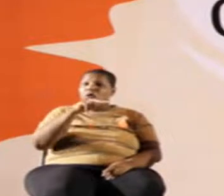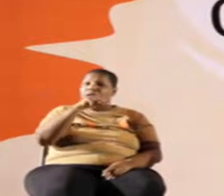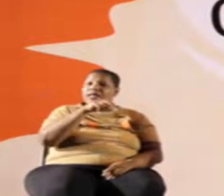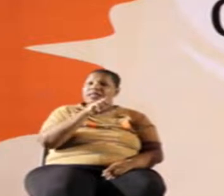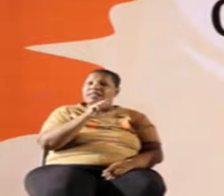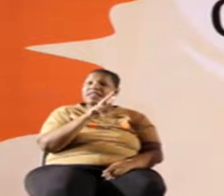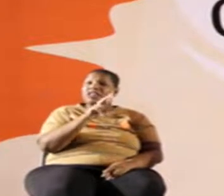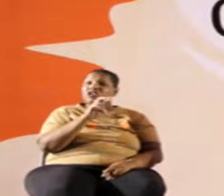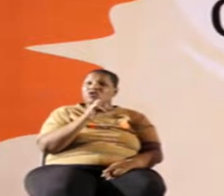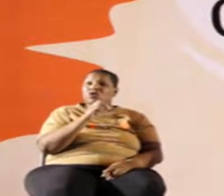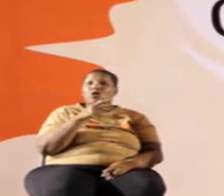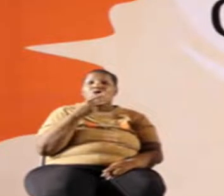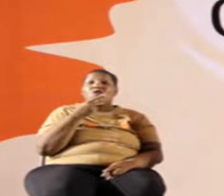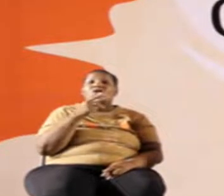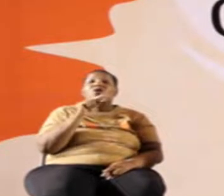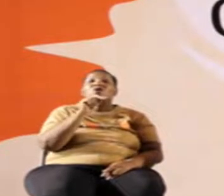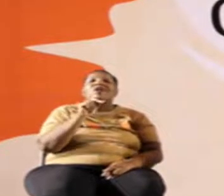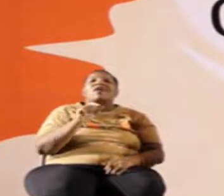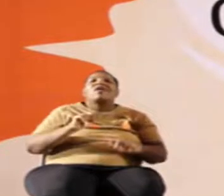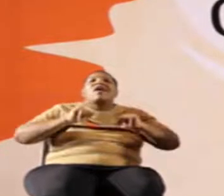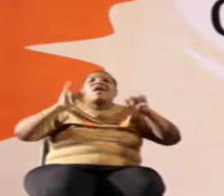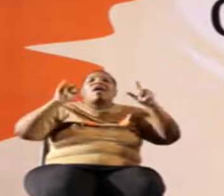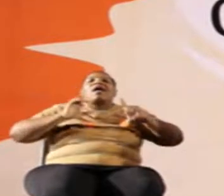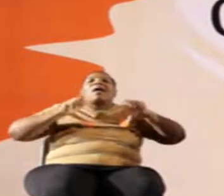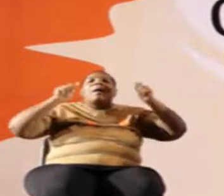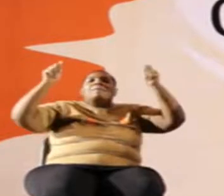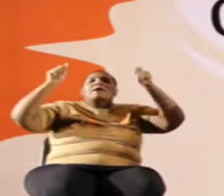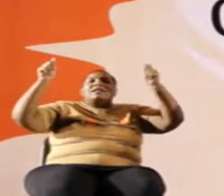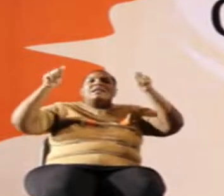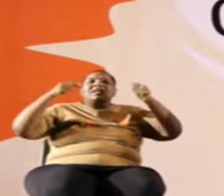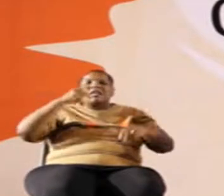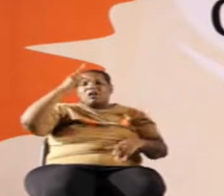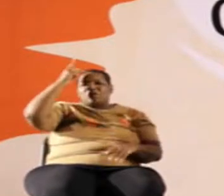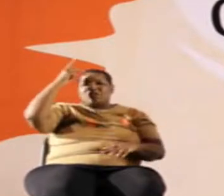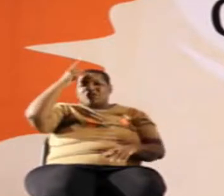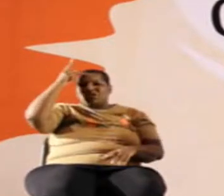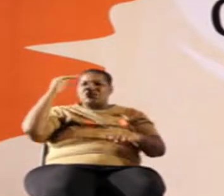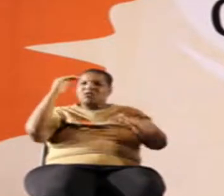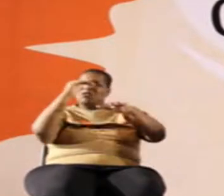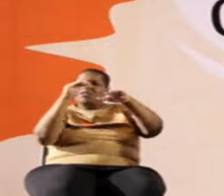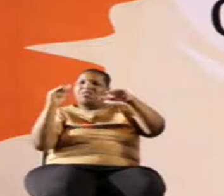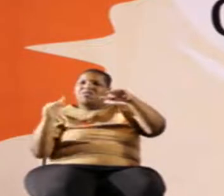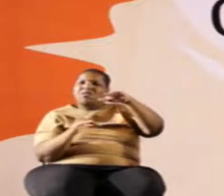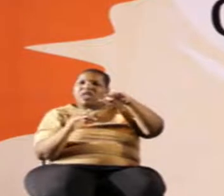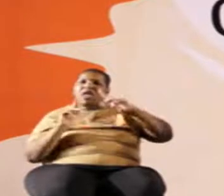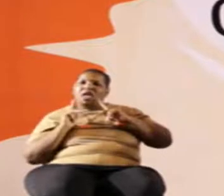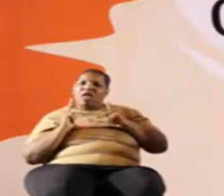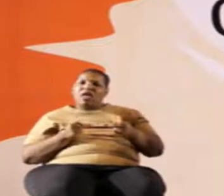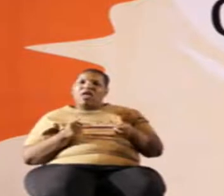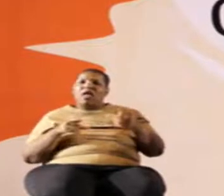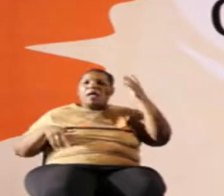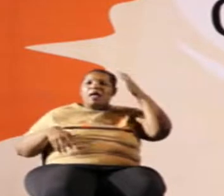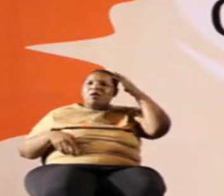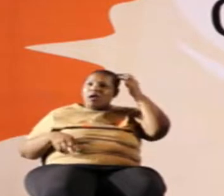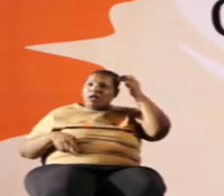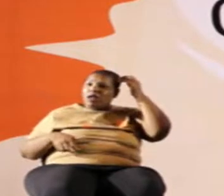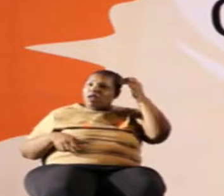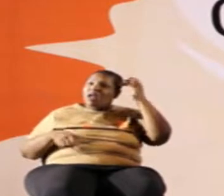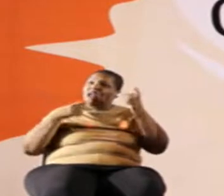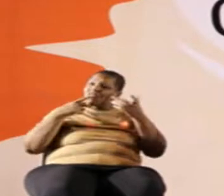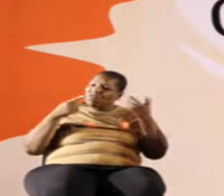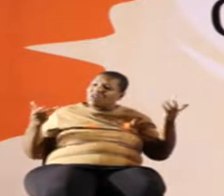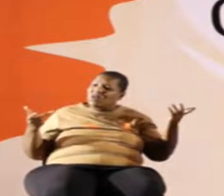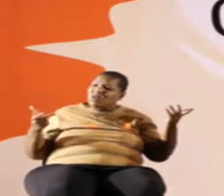disse que aquilo era manifestação de seres inferiores, menos que humanos, macacas. Foi isso que ele